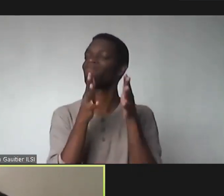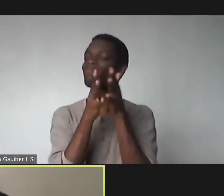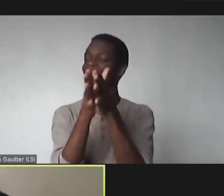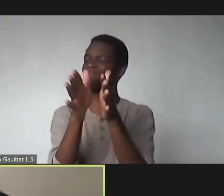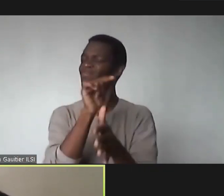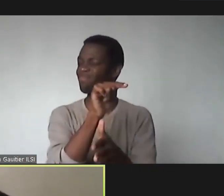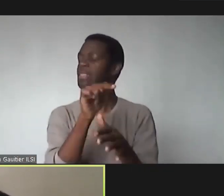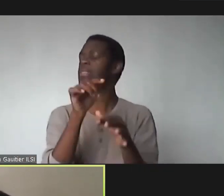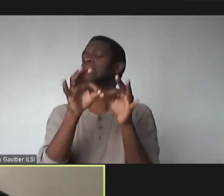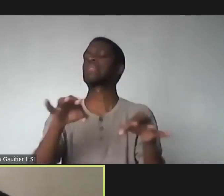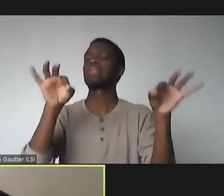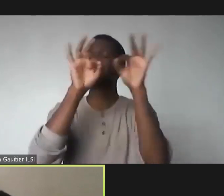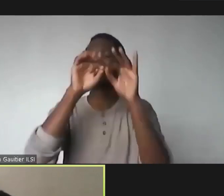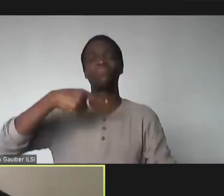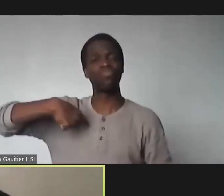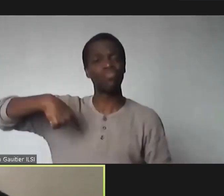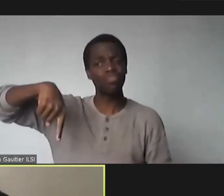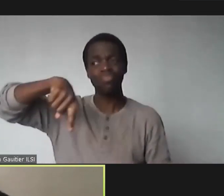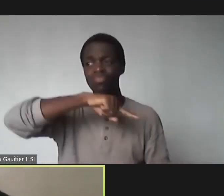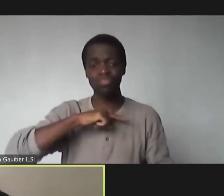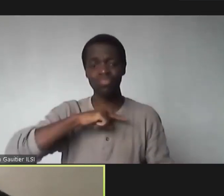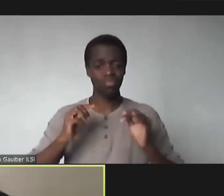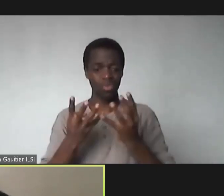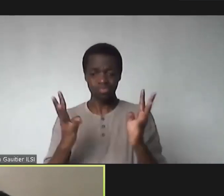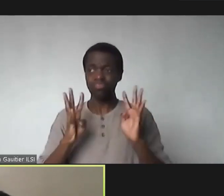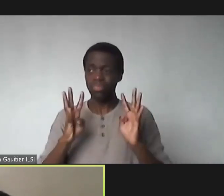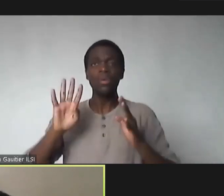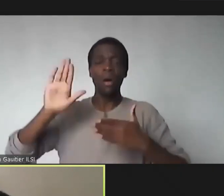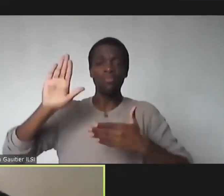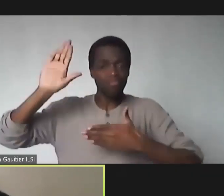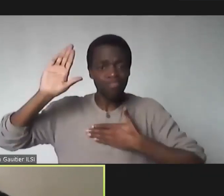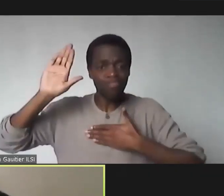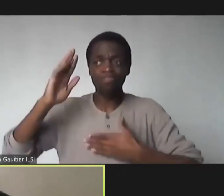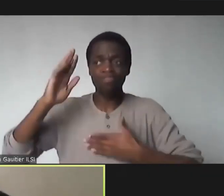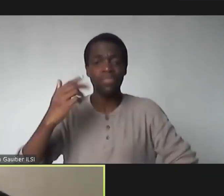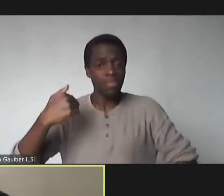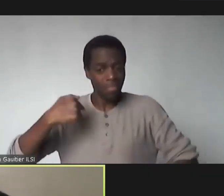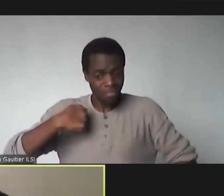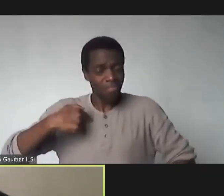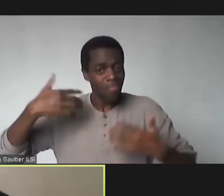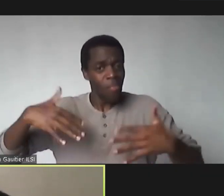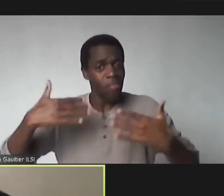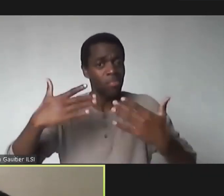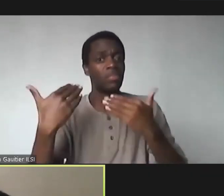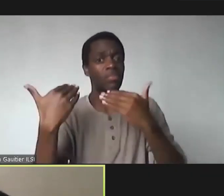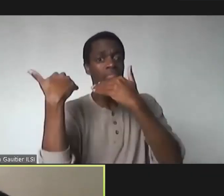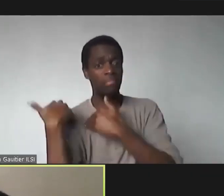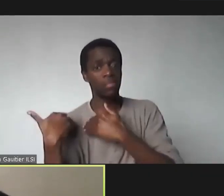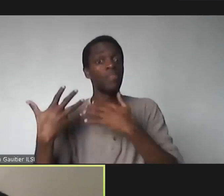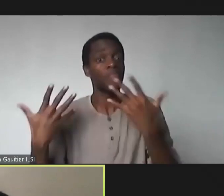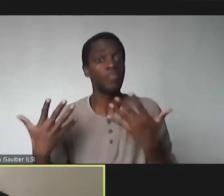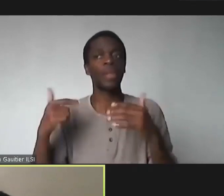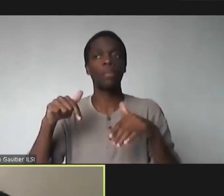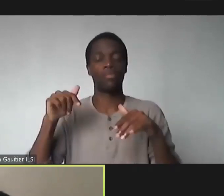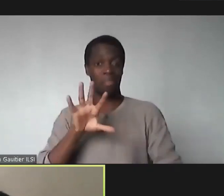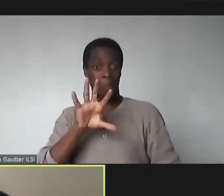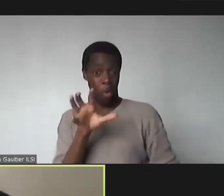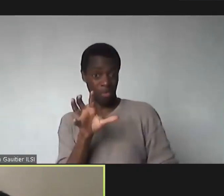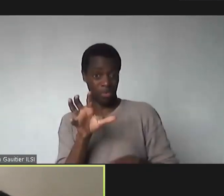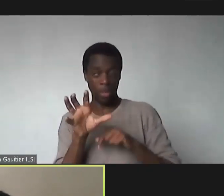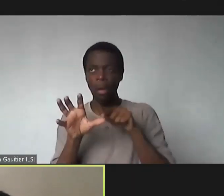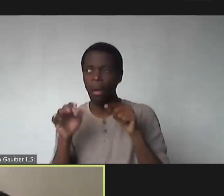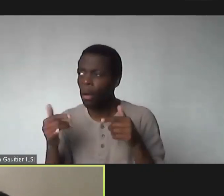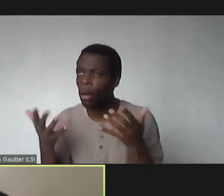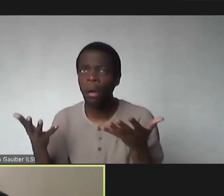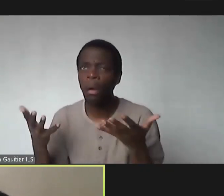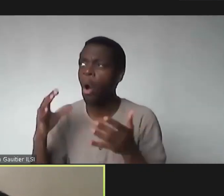compromisos, tenemos que averiguar si en nuestro país hay alguna coalición que se encargue de, por ejemplo, implementar los ODS, y dentro de esa coalición